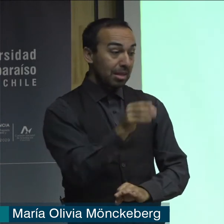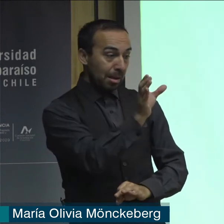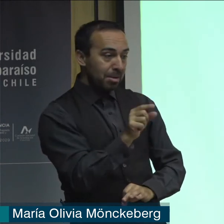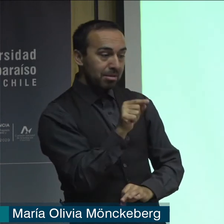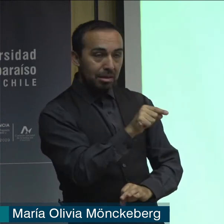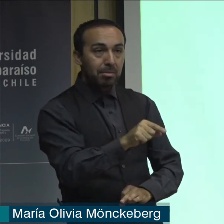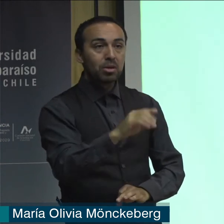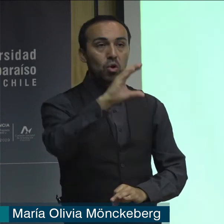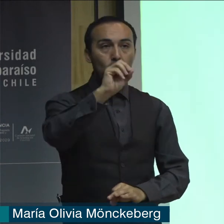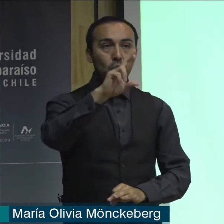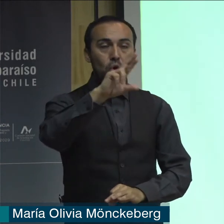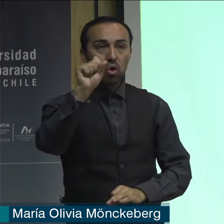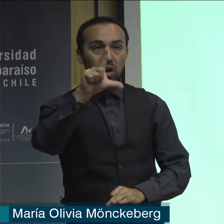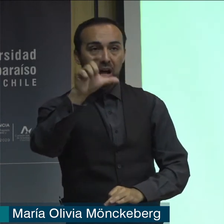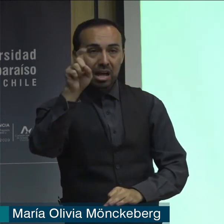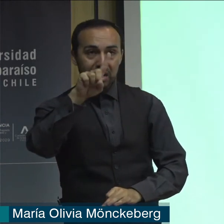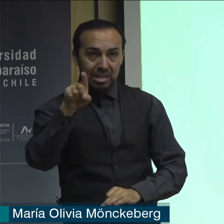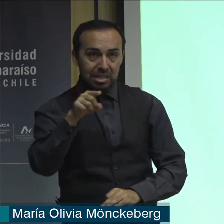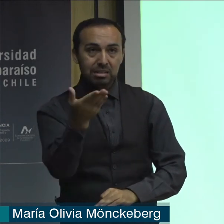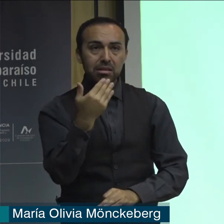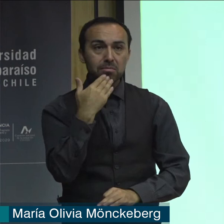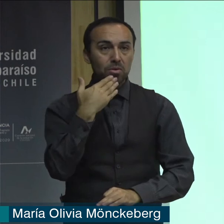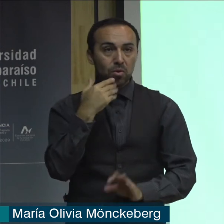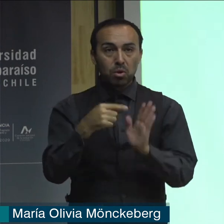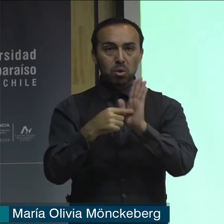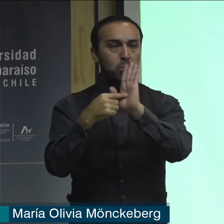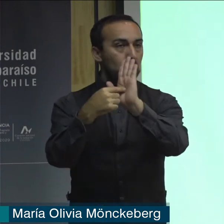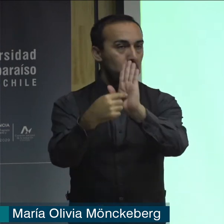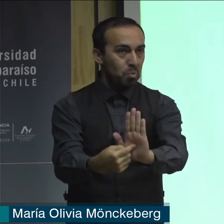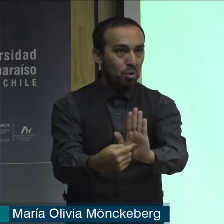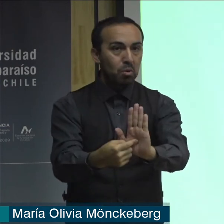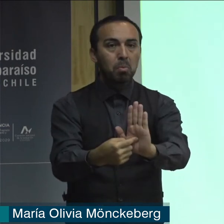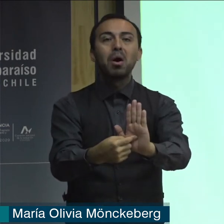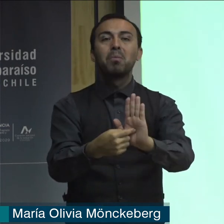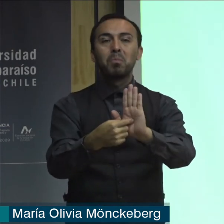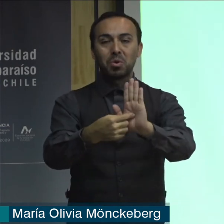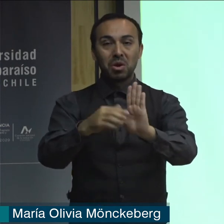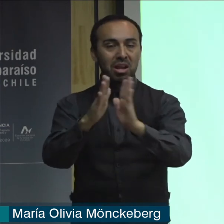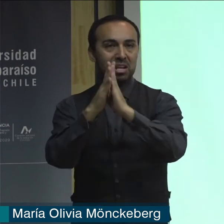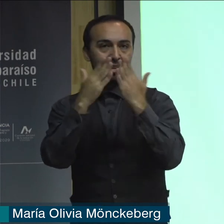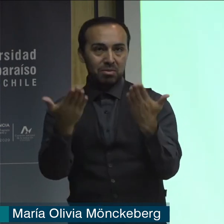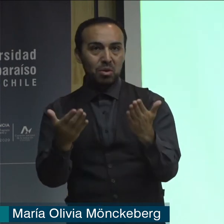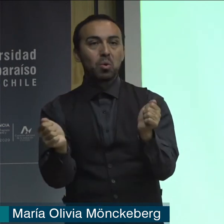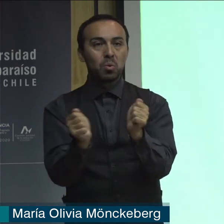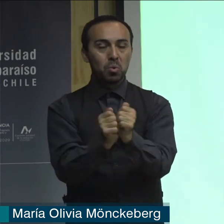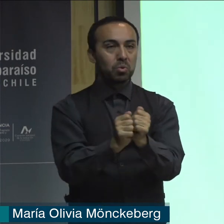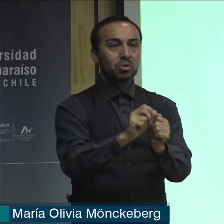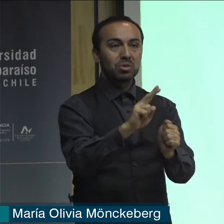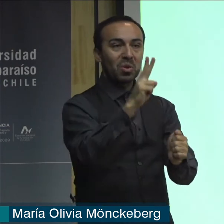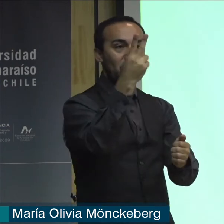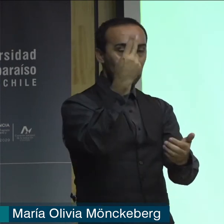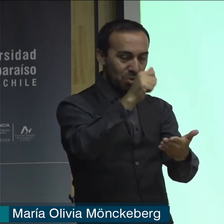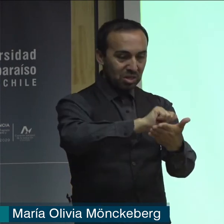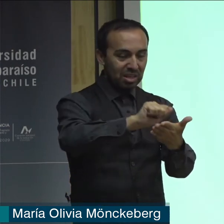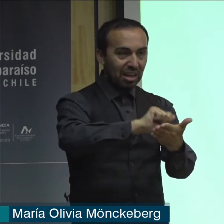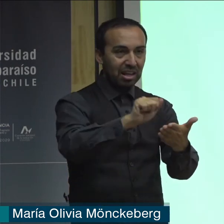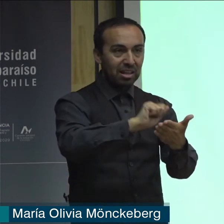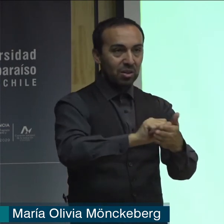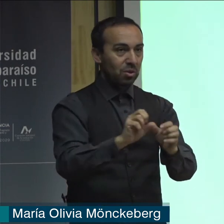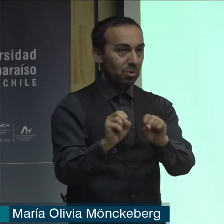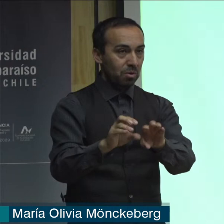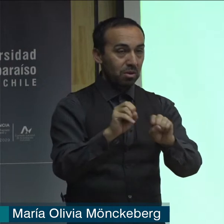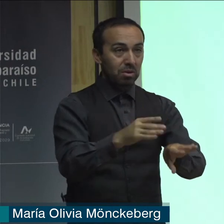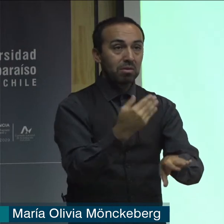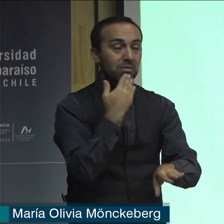de los presentadores junto al subsecretario de Educación y también Alex